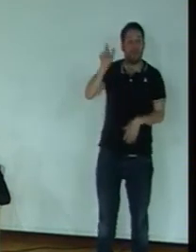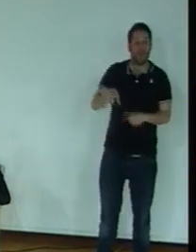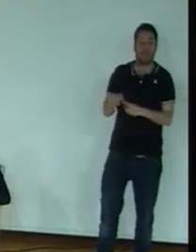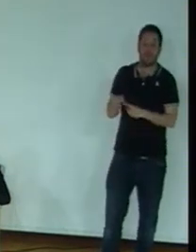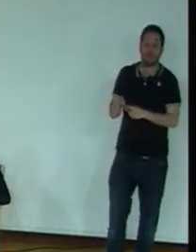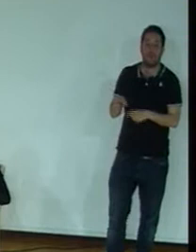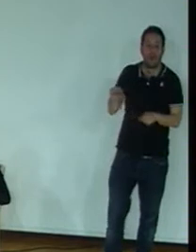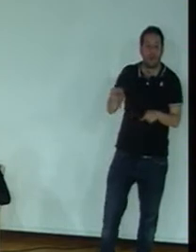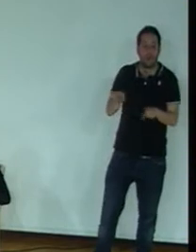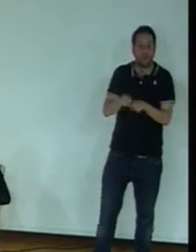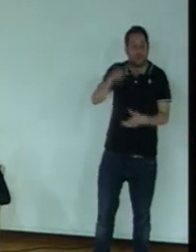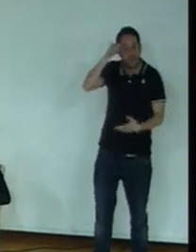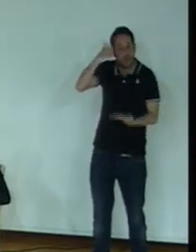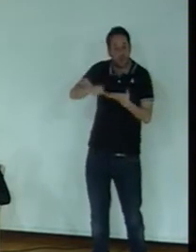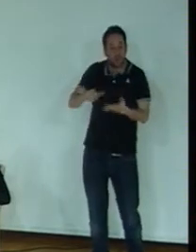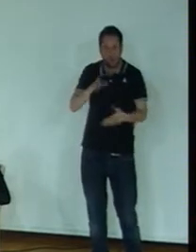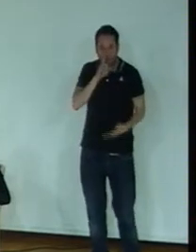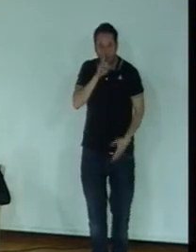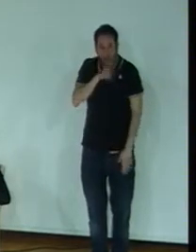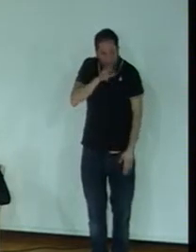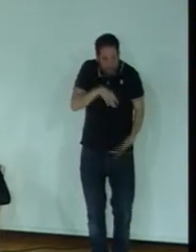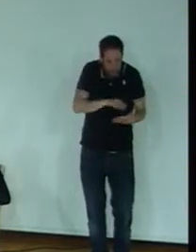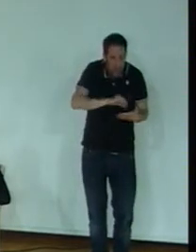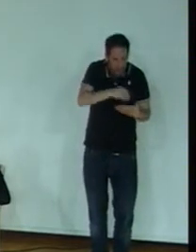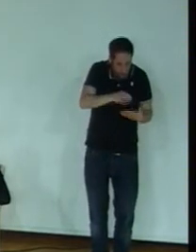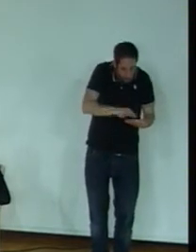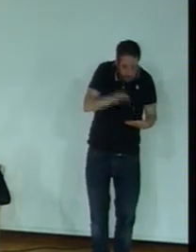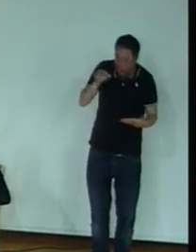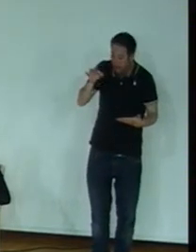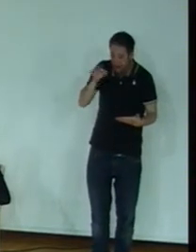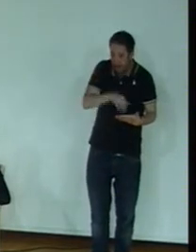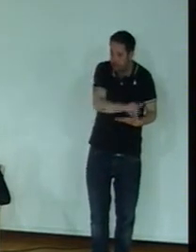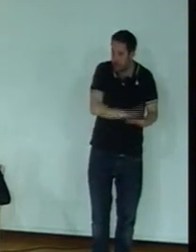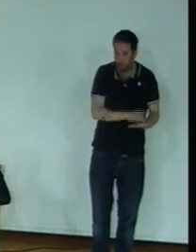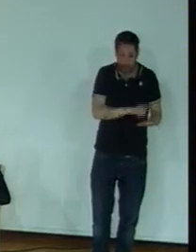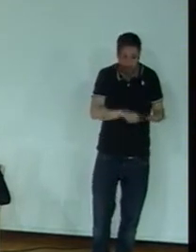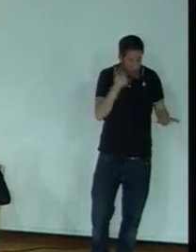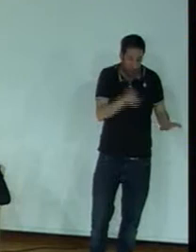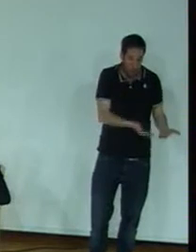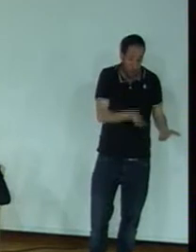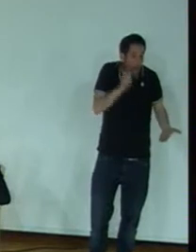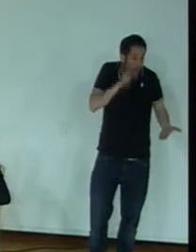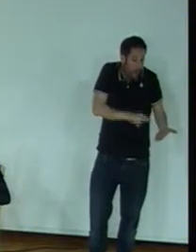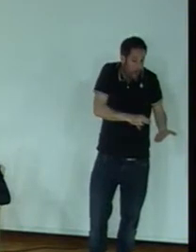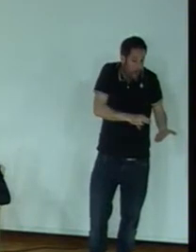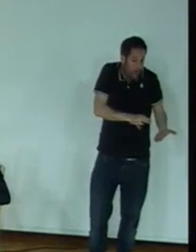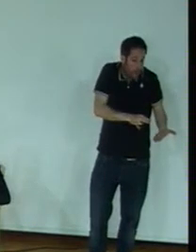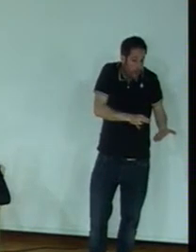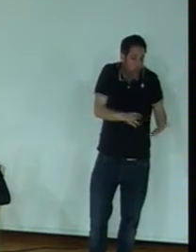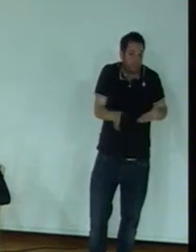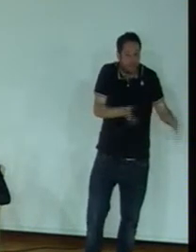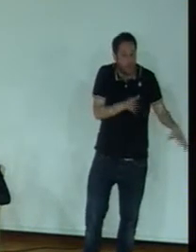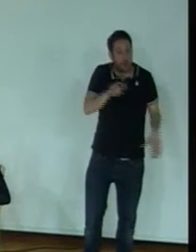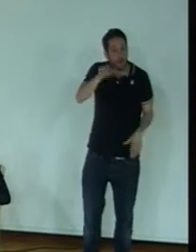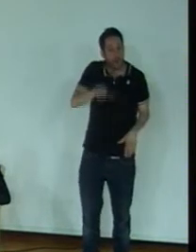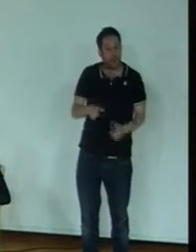Quand un postier indélicat ouvre une enveloppe, regarde ce qu'il y a dedans et la referme, ça laisse des traces, ça peut se voir. Quand